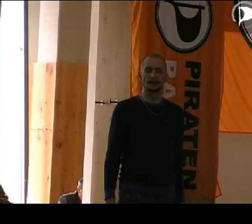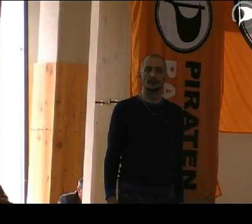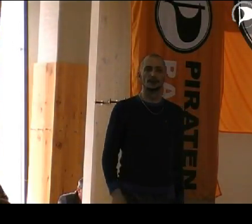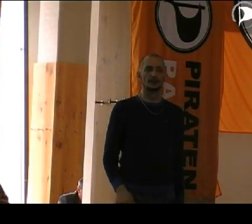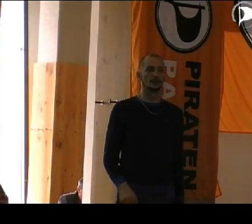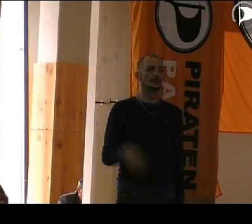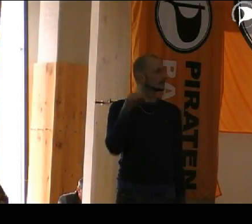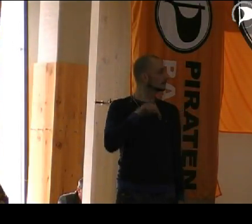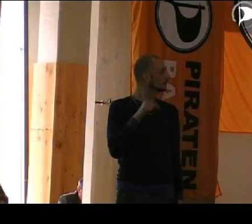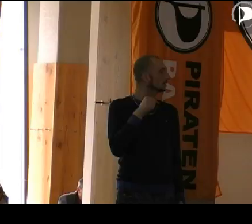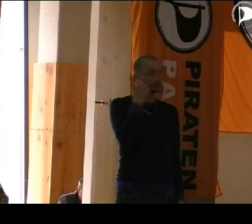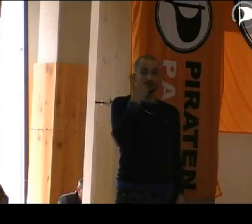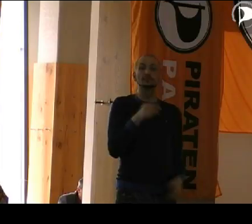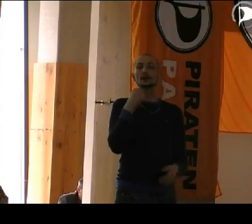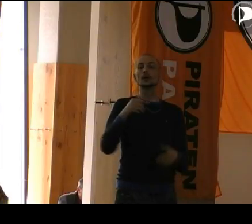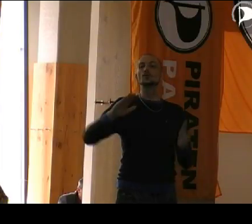stell dir